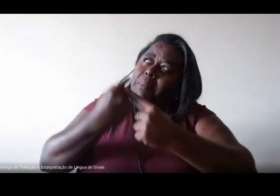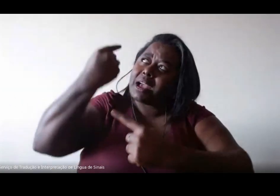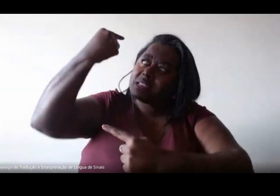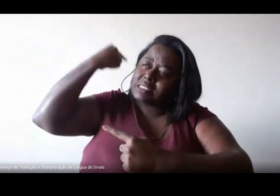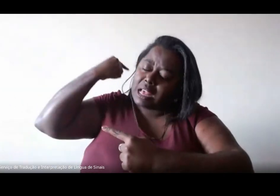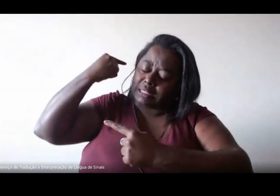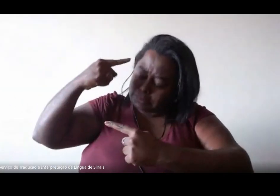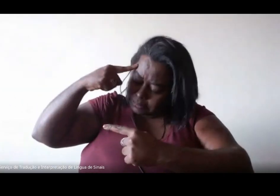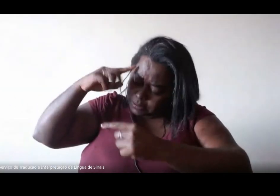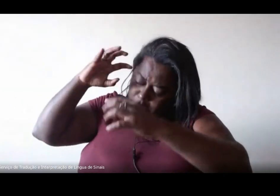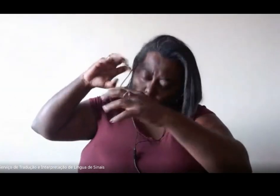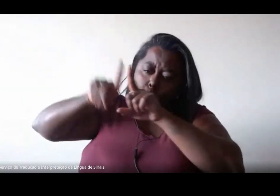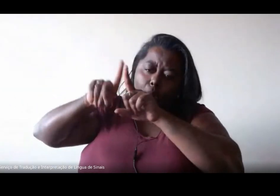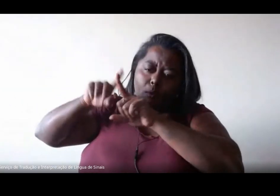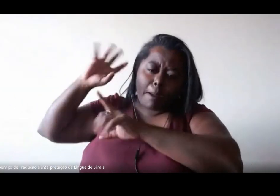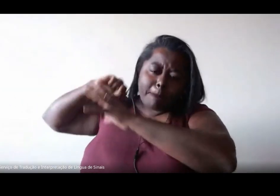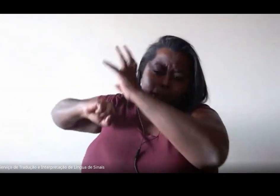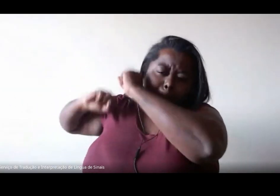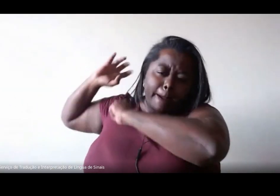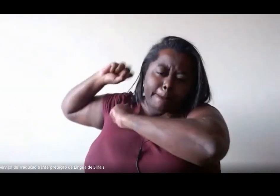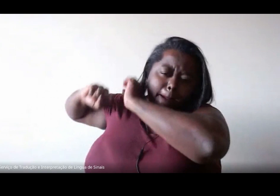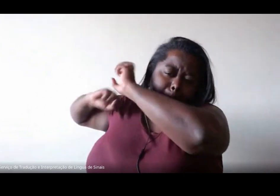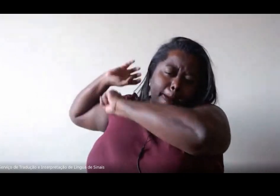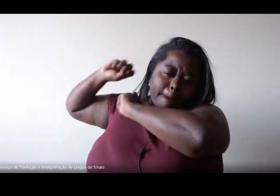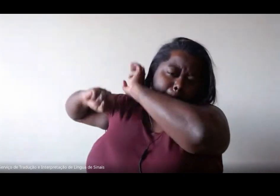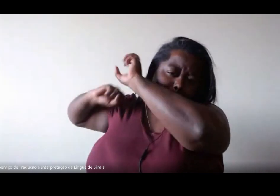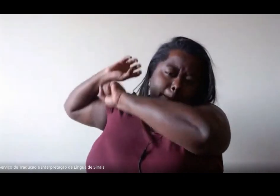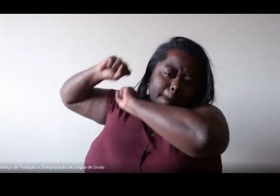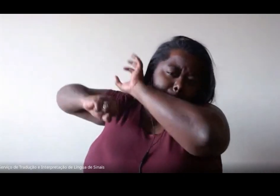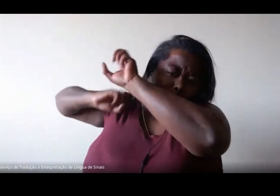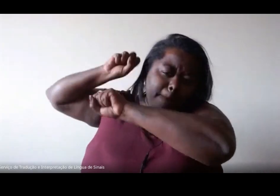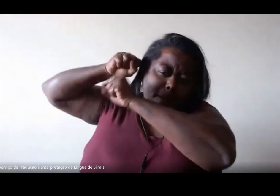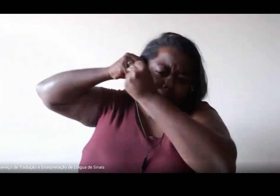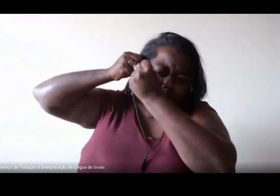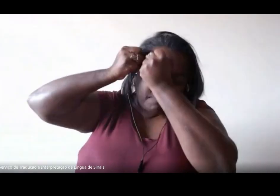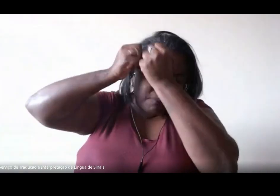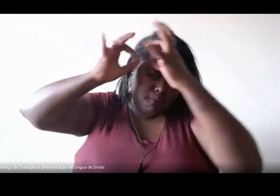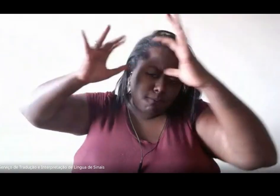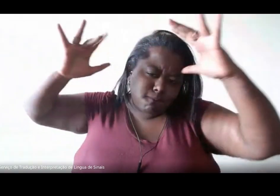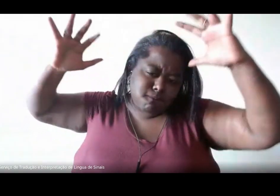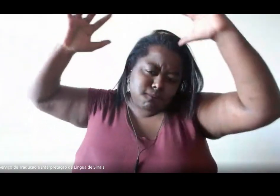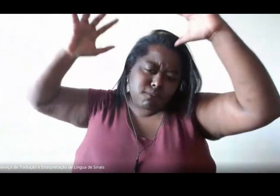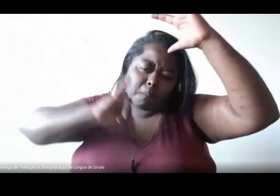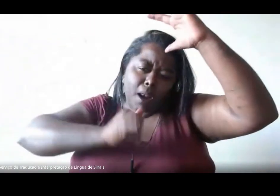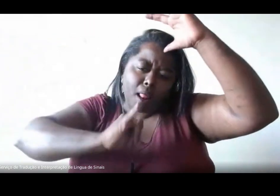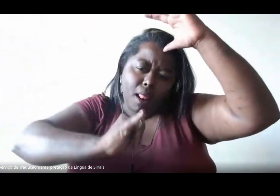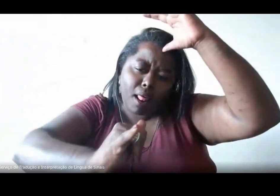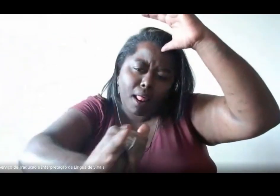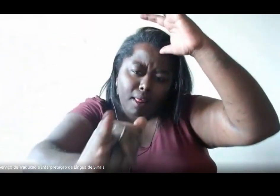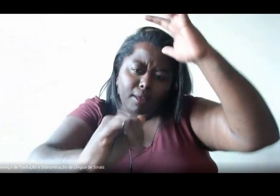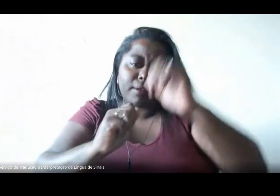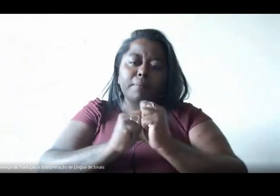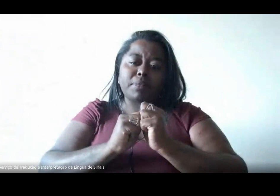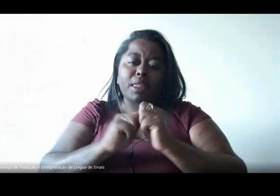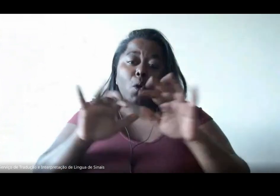aspectos de sua vida passada, que ele vai, por assim dizer, pescando, né, em um mar de lembranças. E quando